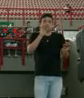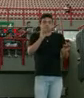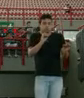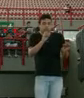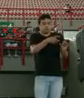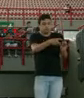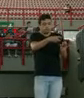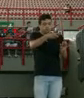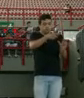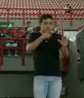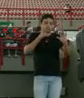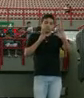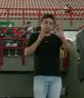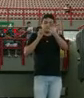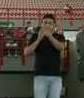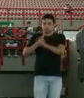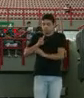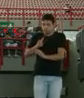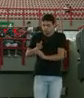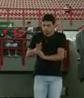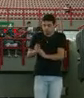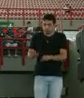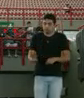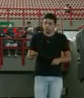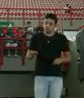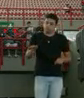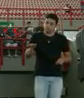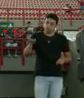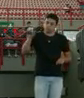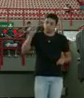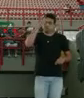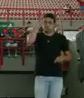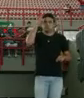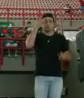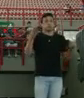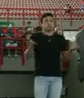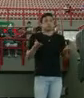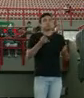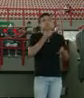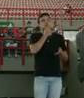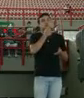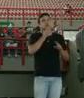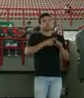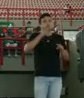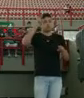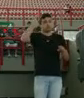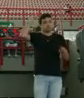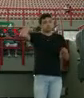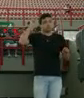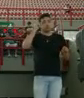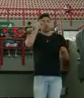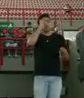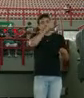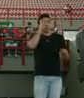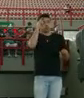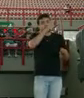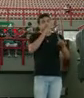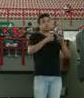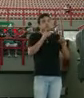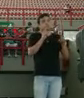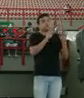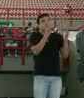cadáveres. Era assim que se podia fazer o tratamento com as pessoas. Hoje não é mais assim, até porque na época era muito difícil fazer o tratamento, nem todo